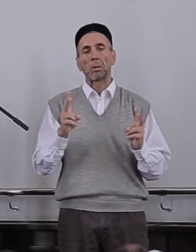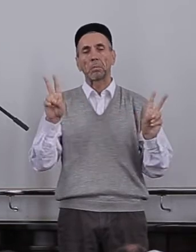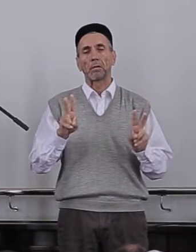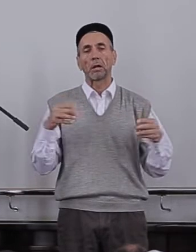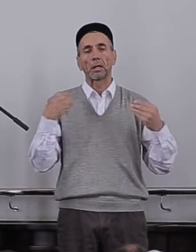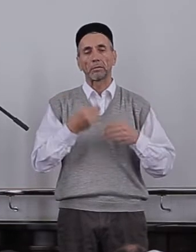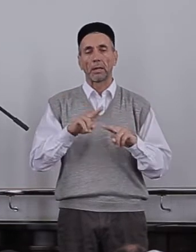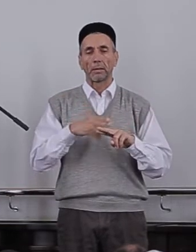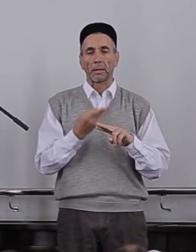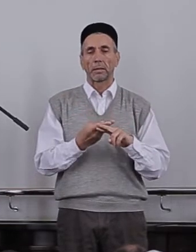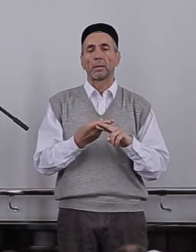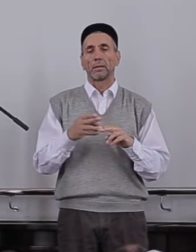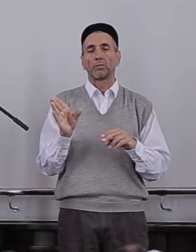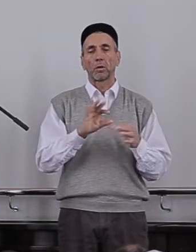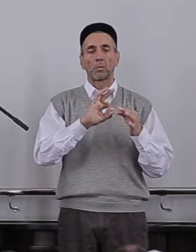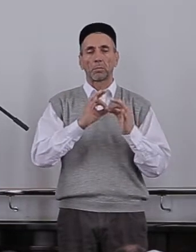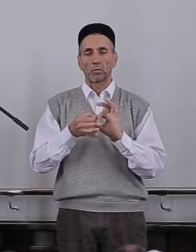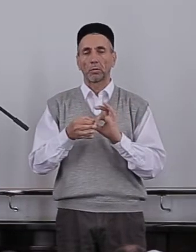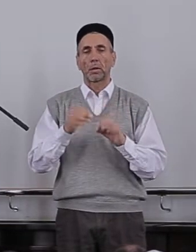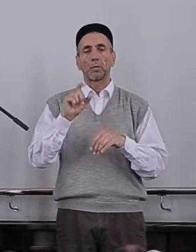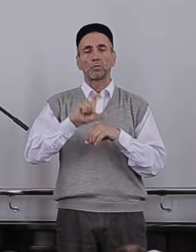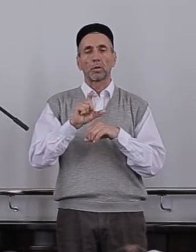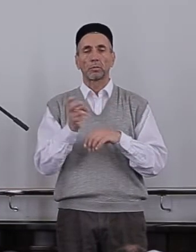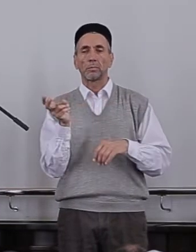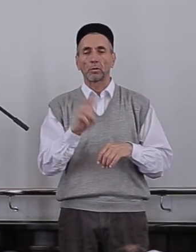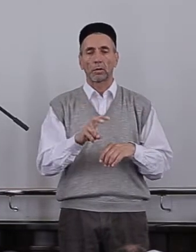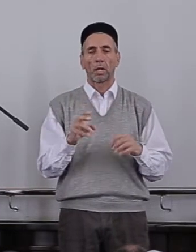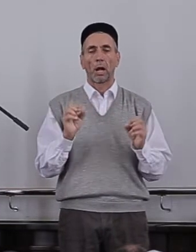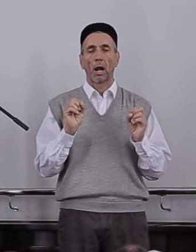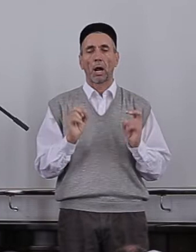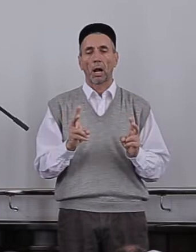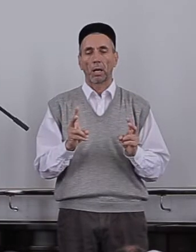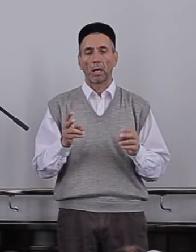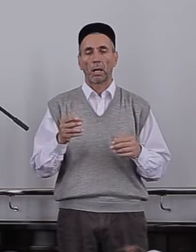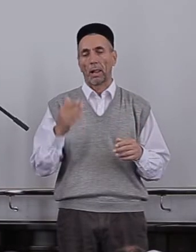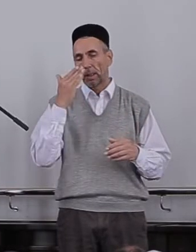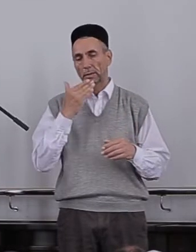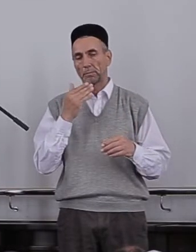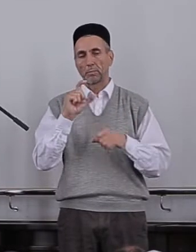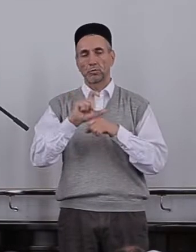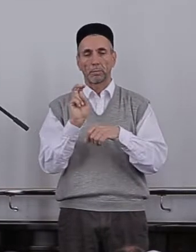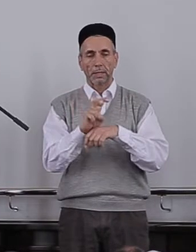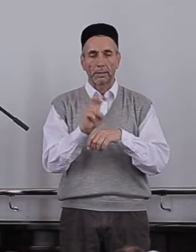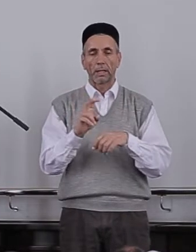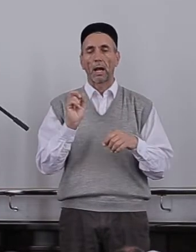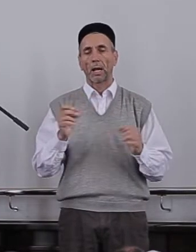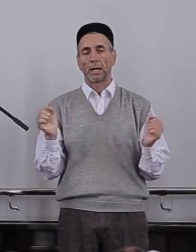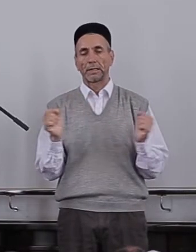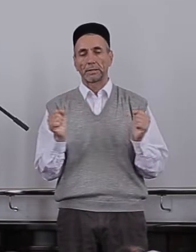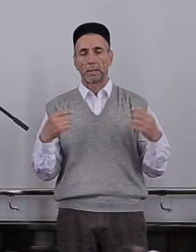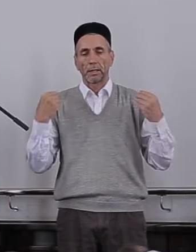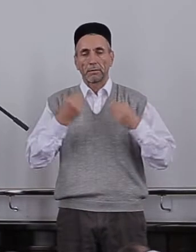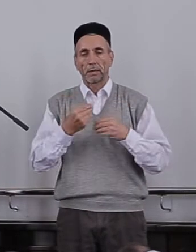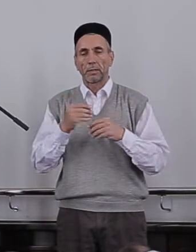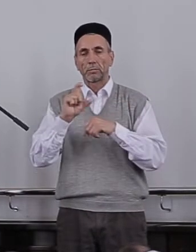bana Ceykin'le meşrike gibi tertip, indi tertipte kış kendinde bir tertipler. İndi hırmatlı